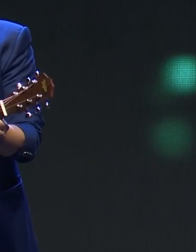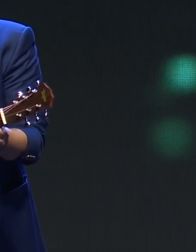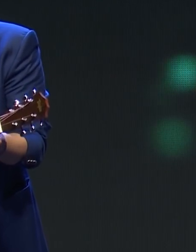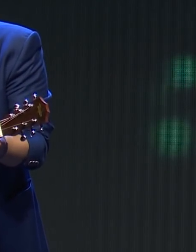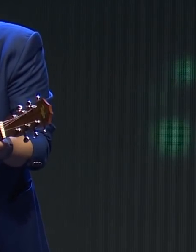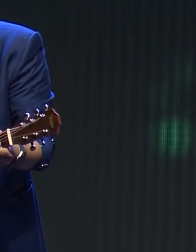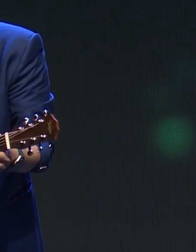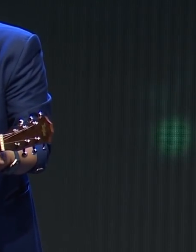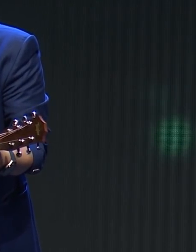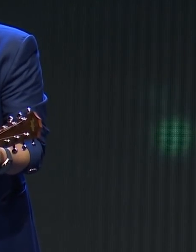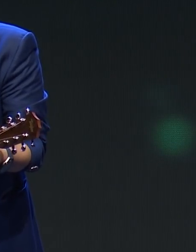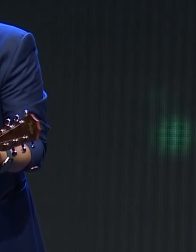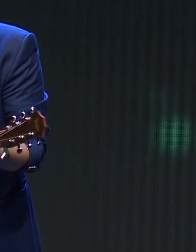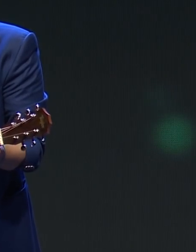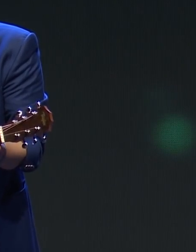Mari sama-sama nyanyikan.